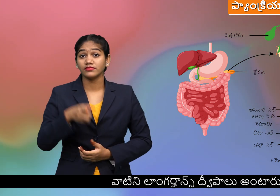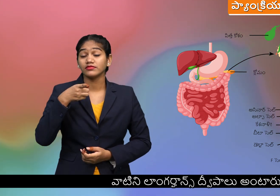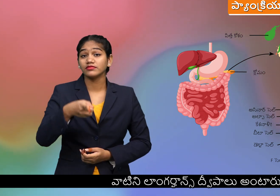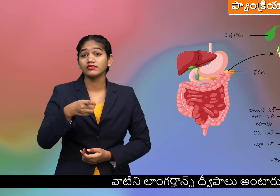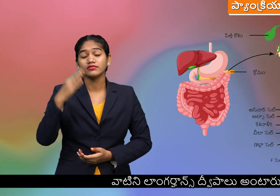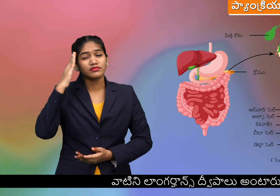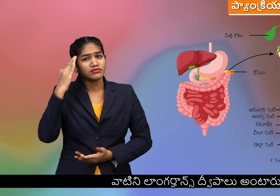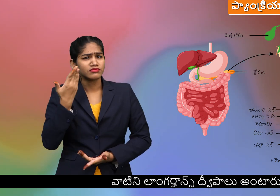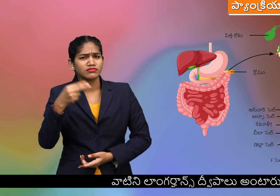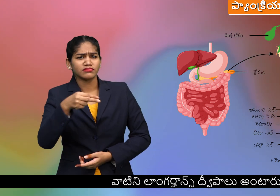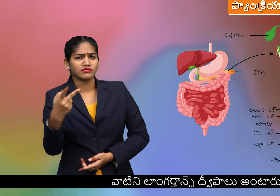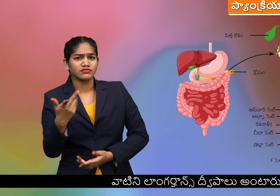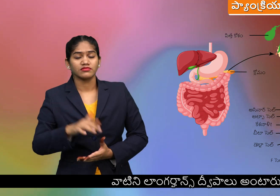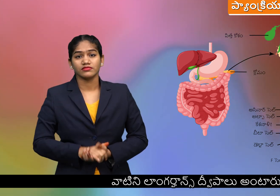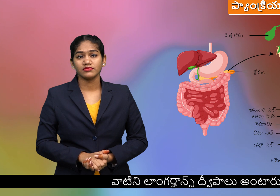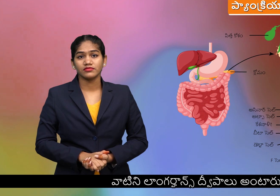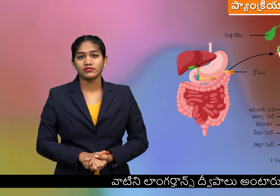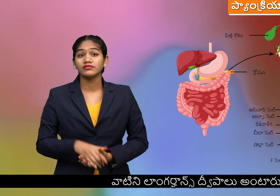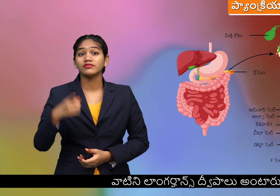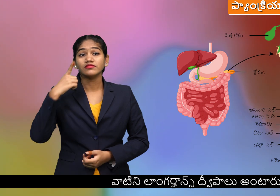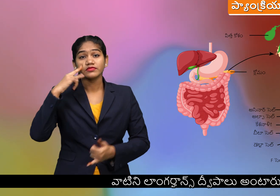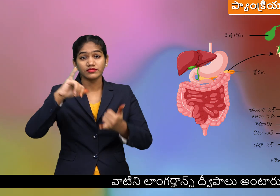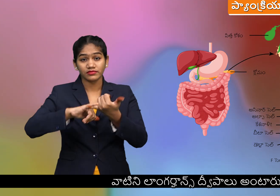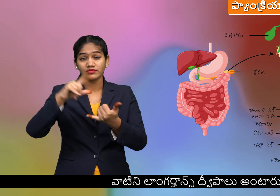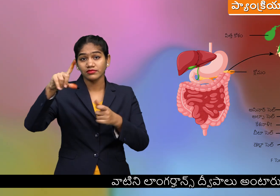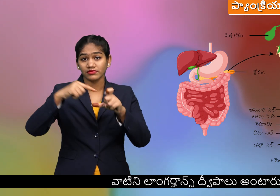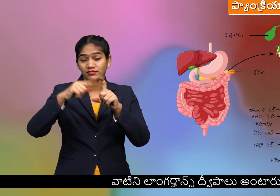వాటిని లాంగర్హాన్స్ ద్వీపాలు అంటారు.